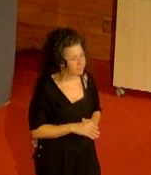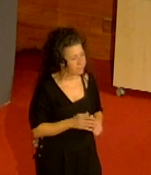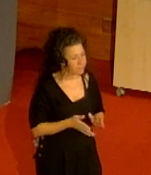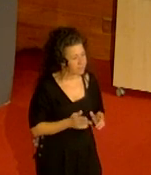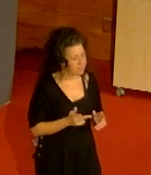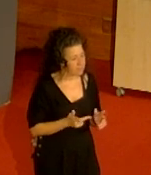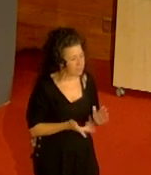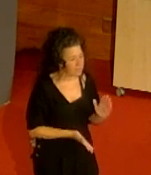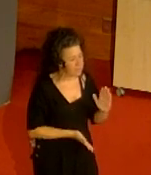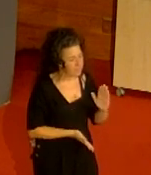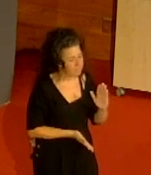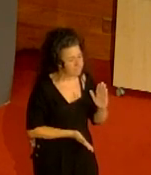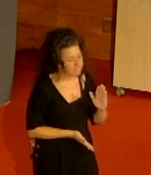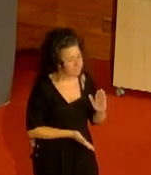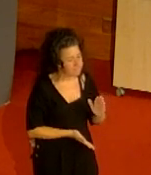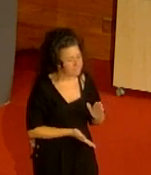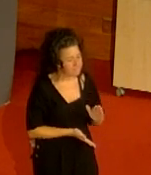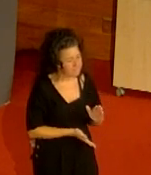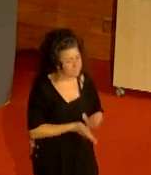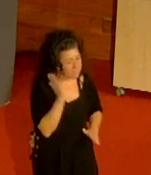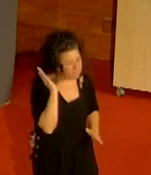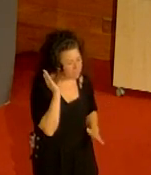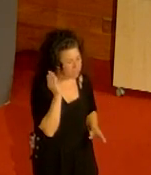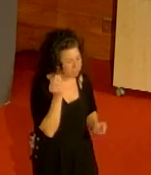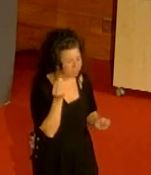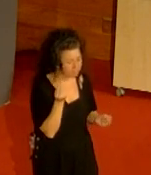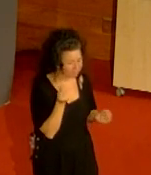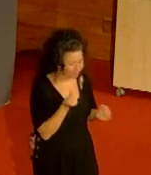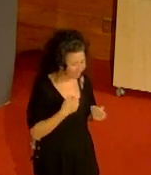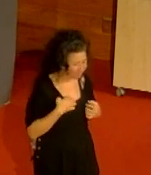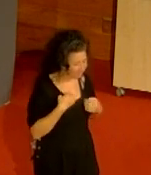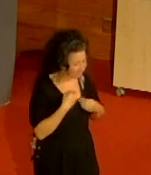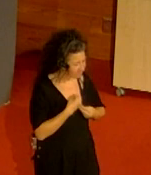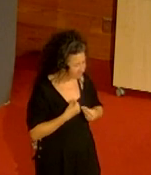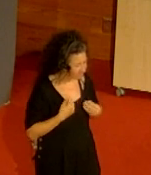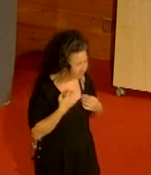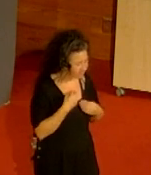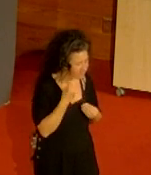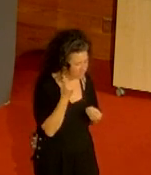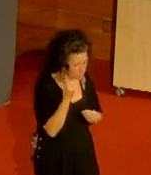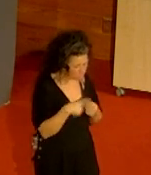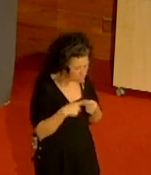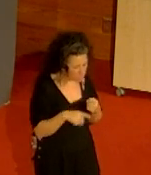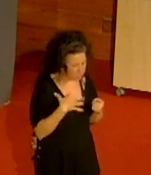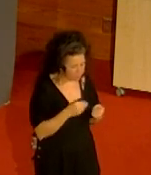y me quedé un poco con sensación agridulce porque, bueno, hice cosas que creía que podían ser interesantes, pero,